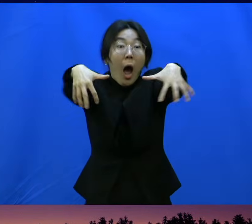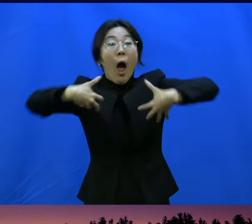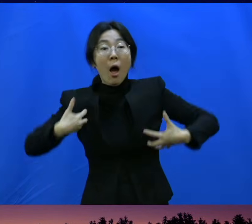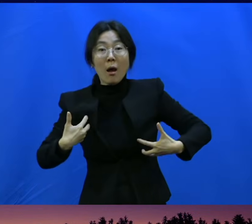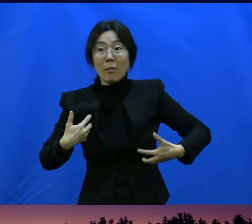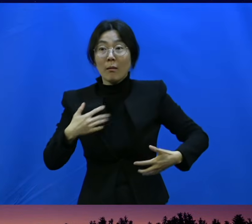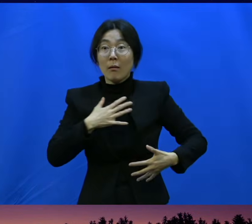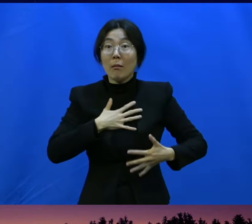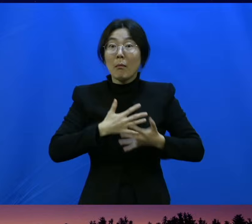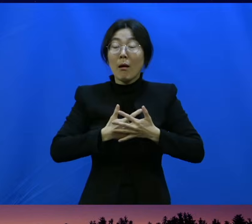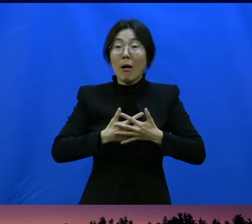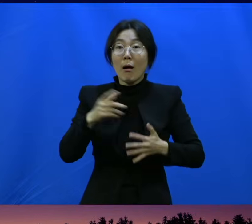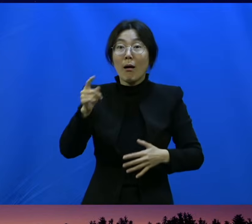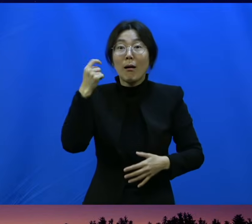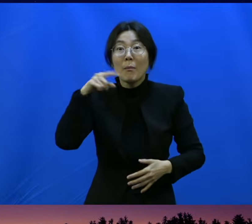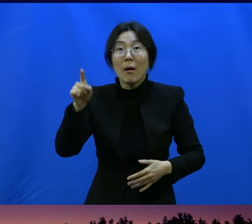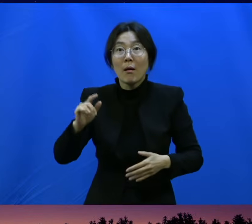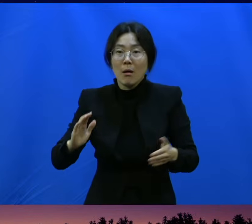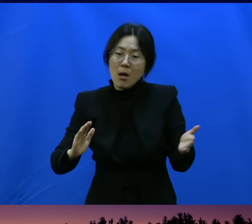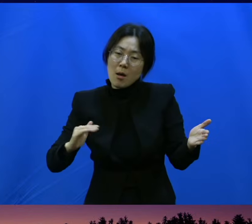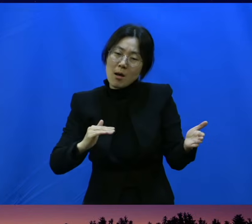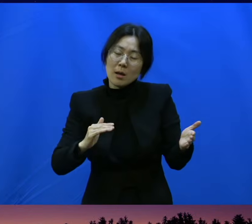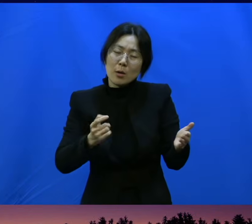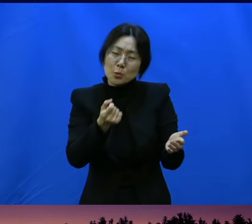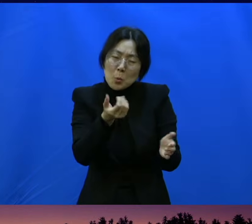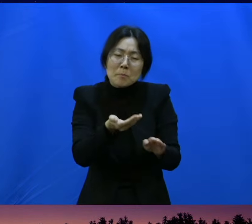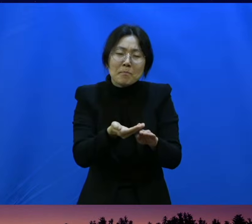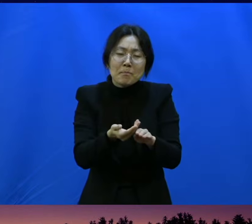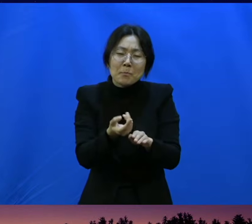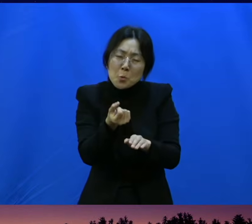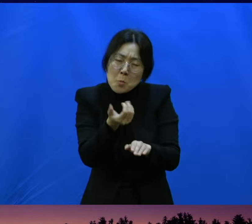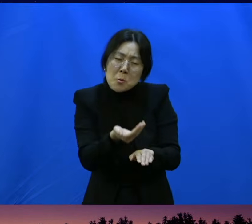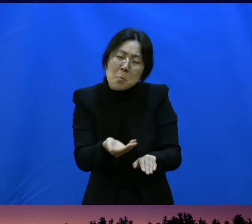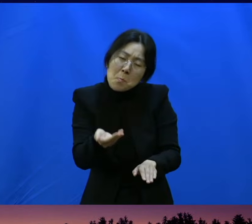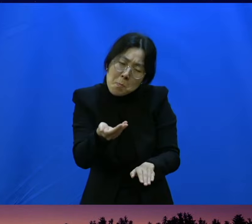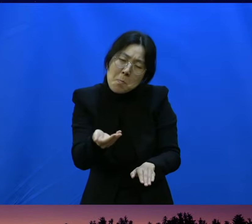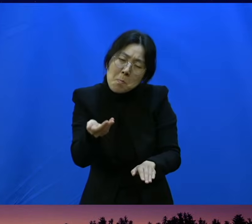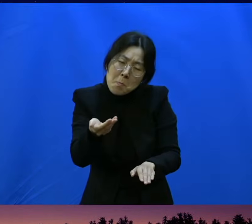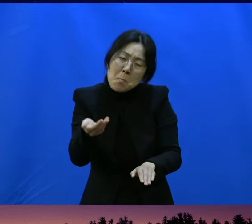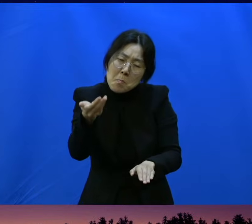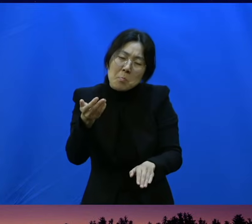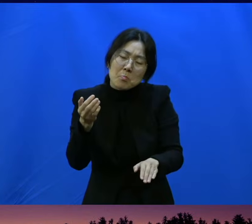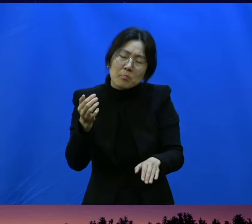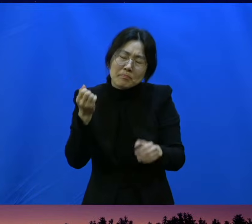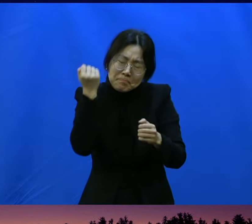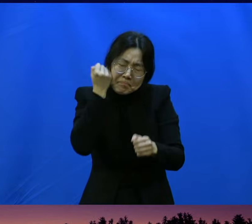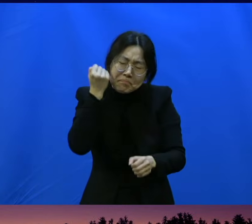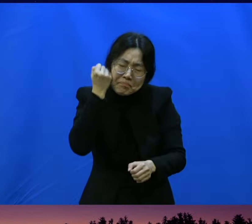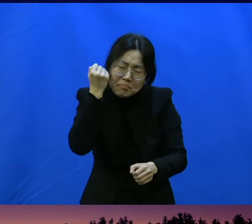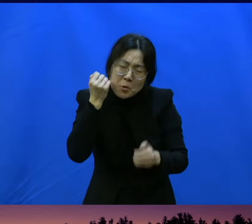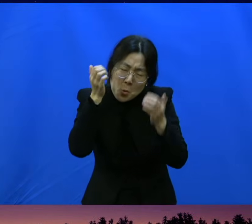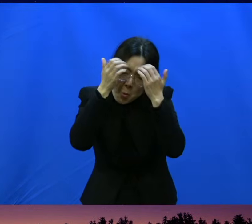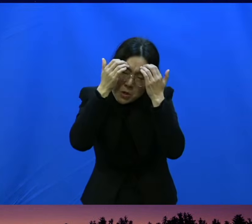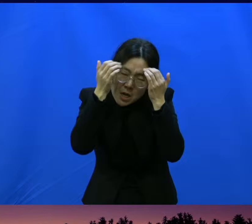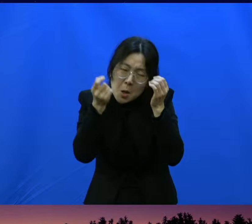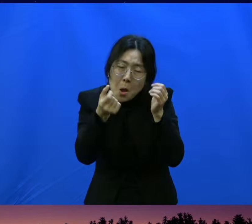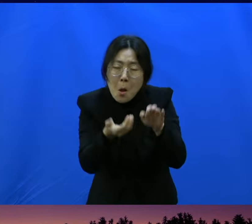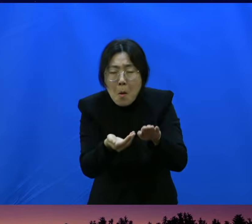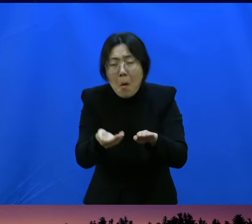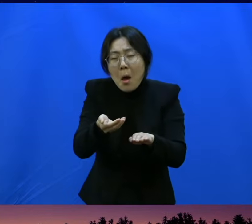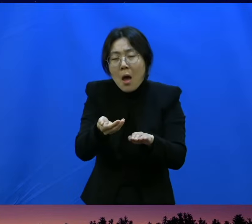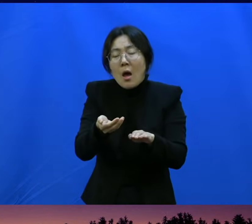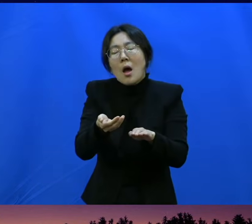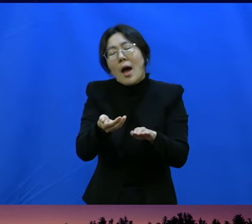이렇게 뭐 계장이 됐다가 과장이 됐다가 부장이 됐다가 막 몇 년 또 해가지고 막 고생 끝에 이사가 되고